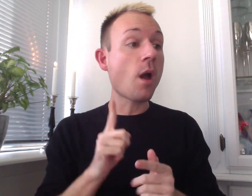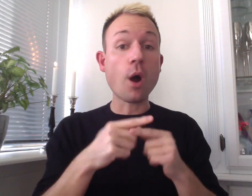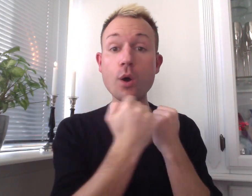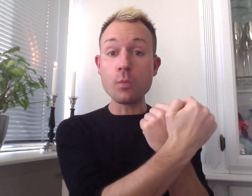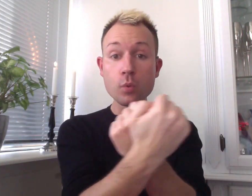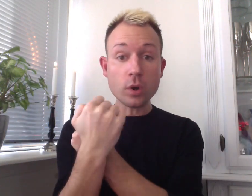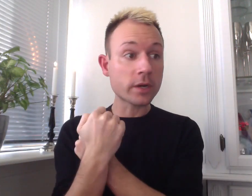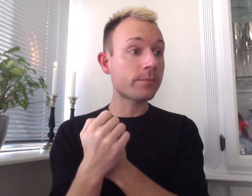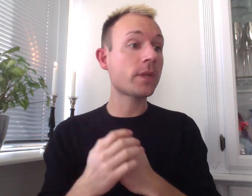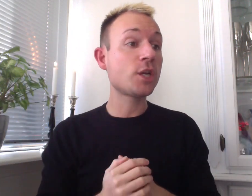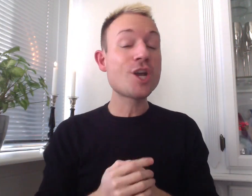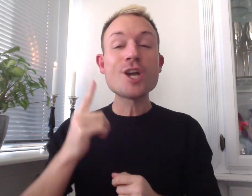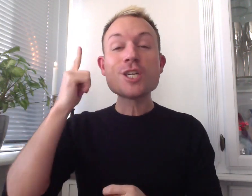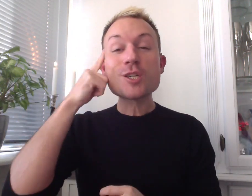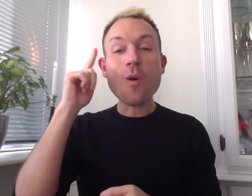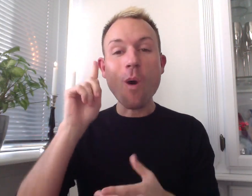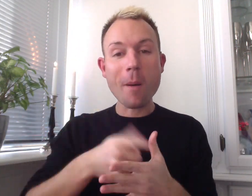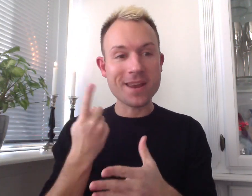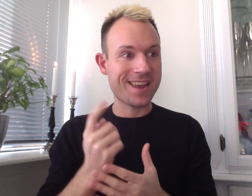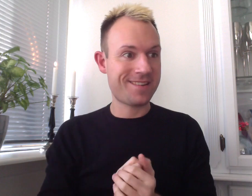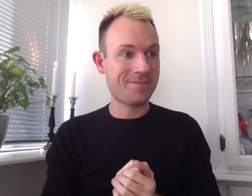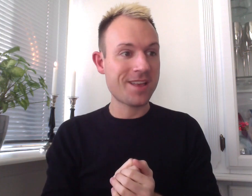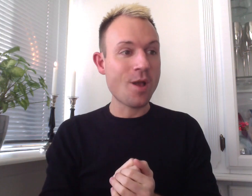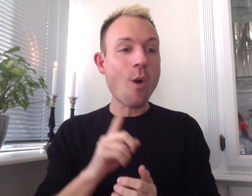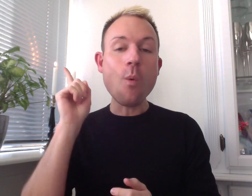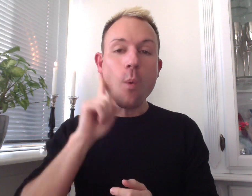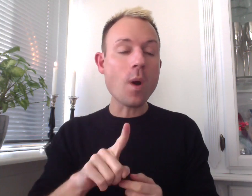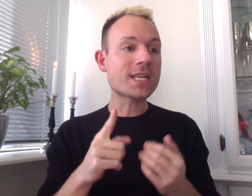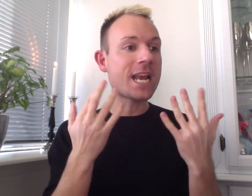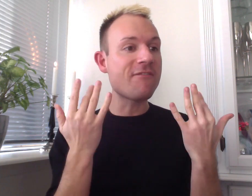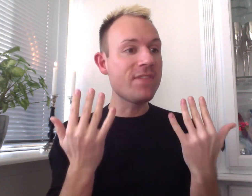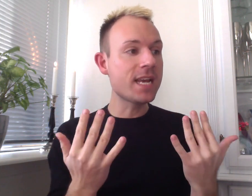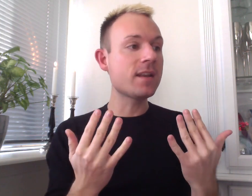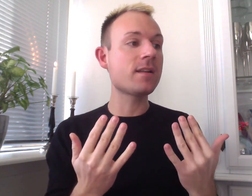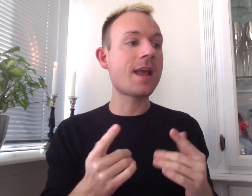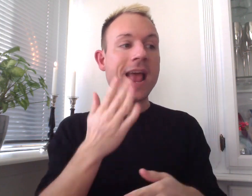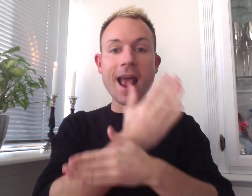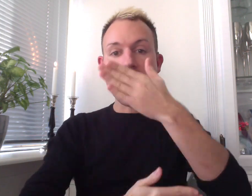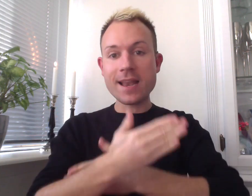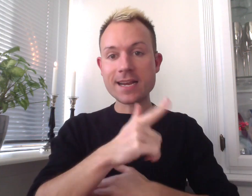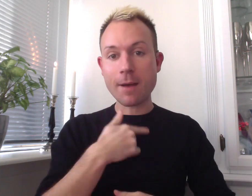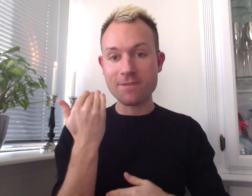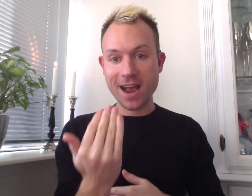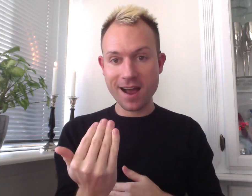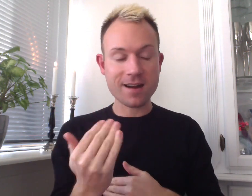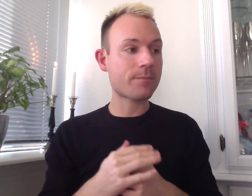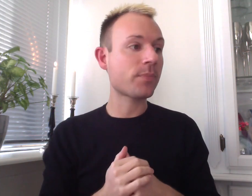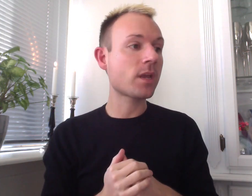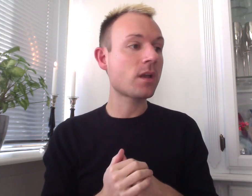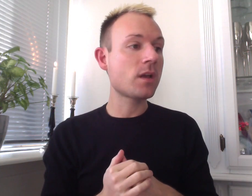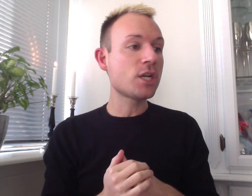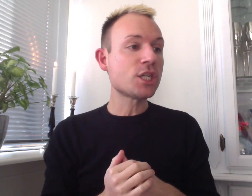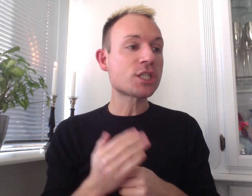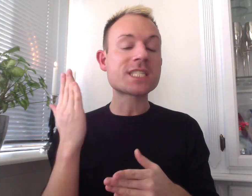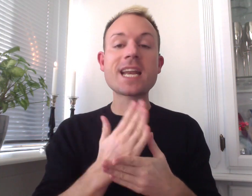og kommunerne, tro om igen. Uanset hvilken handicap vi har, så skal der